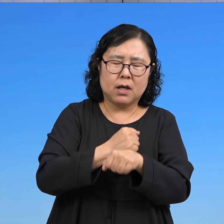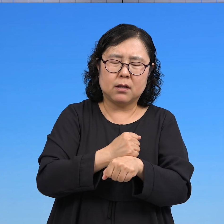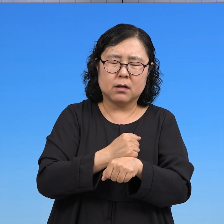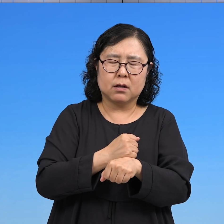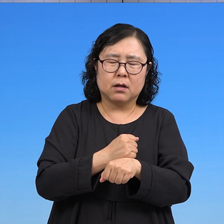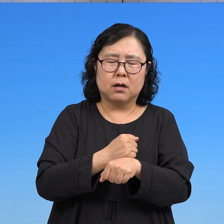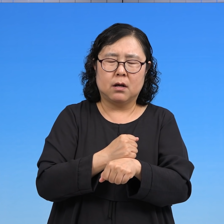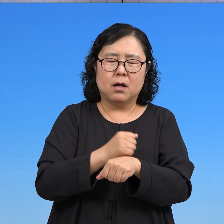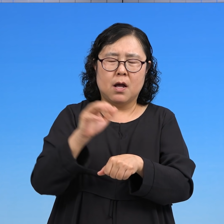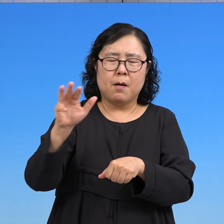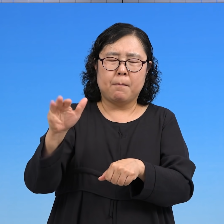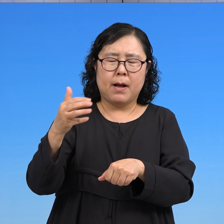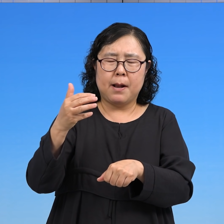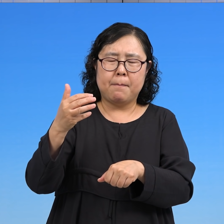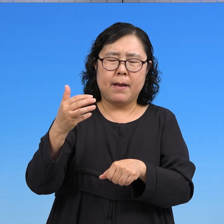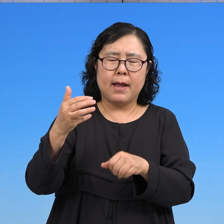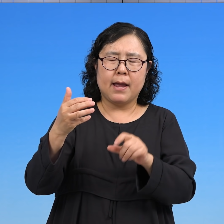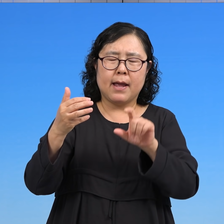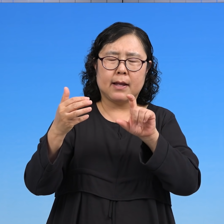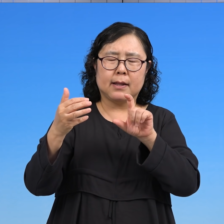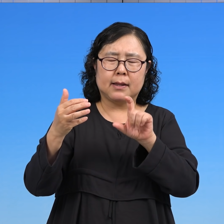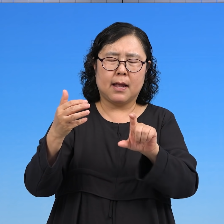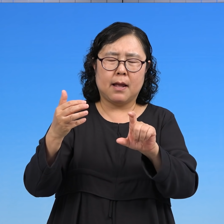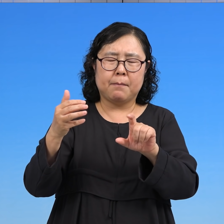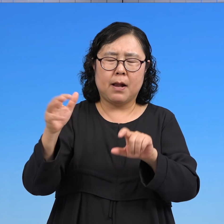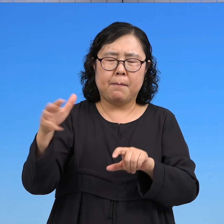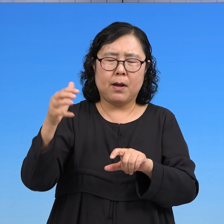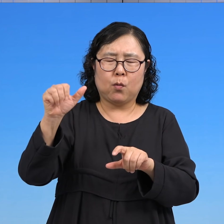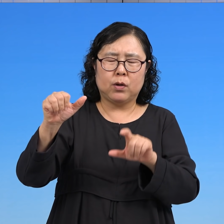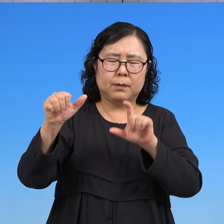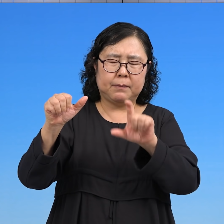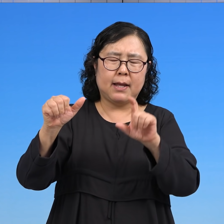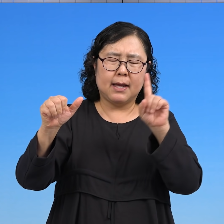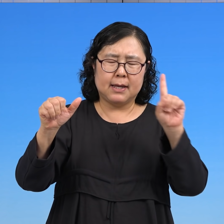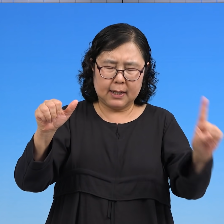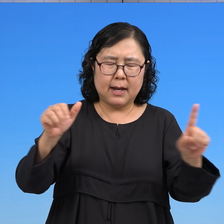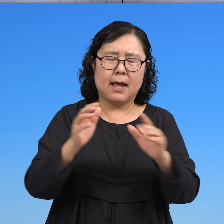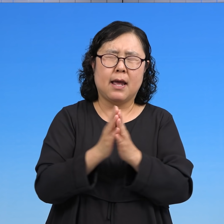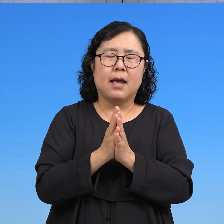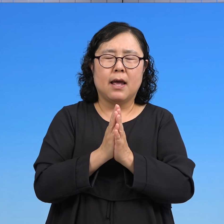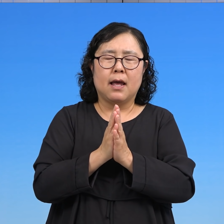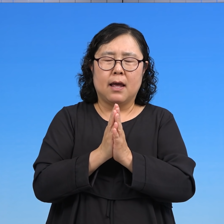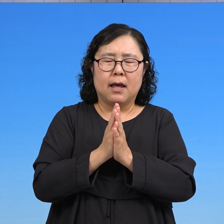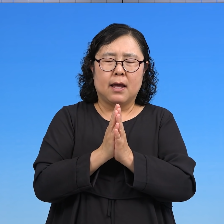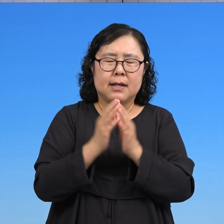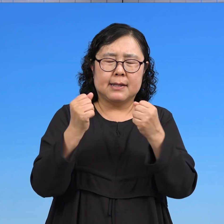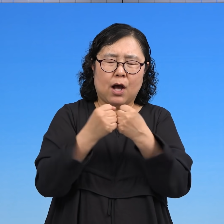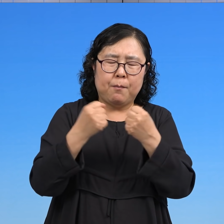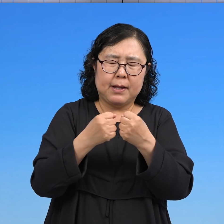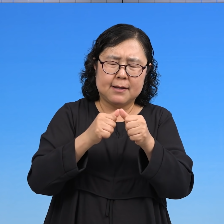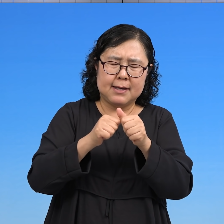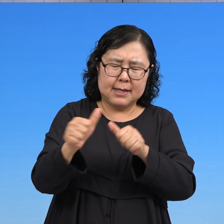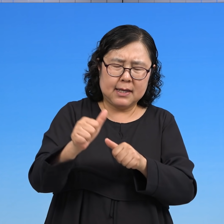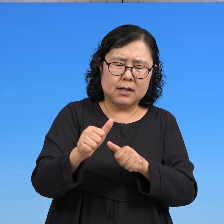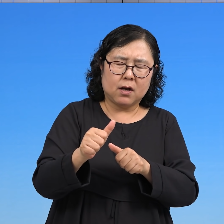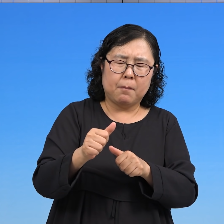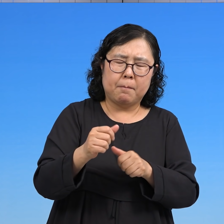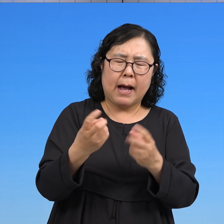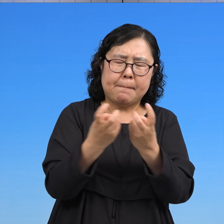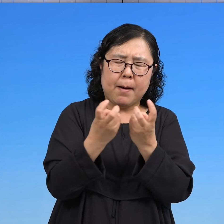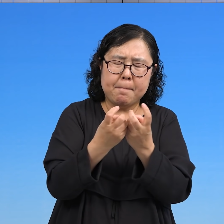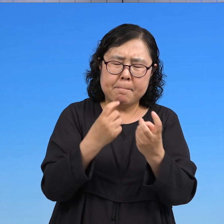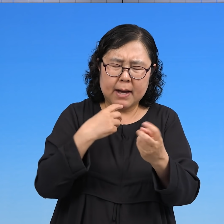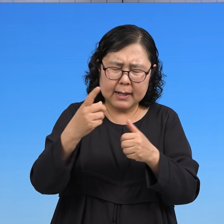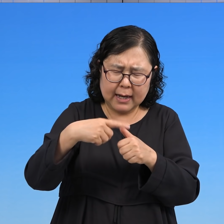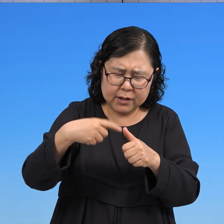승리하고 800대 50의 그 싸움에서 이기는 비결만 가르쳐 달라고 기능적으로만 전락되어